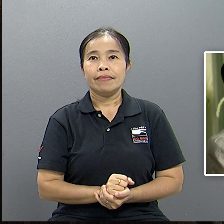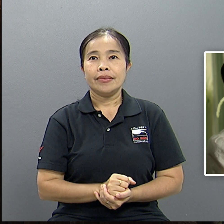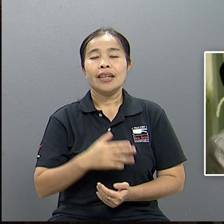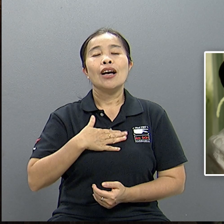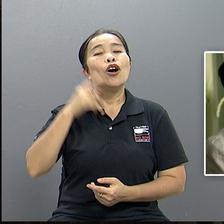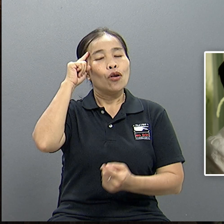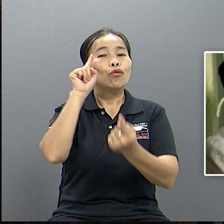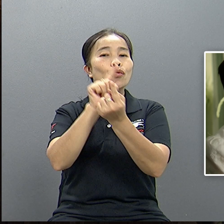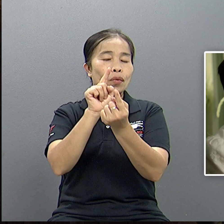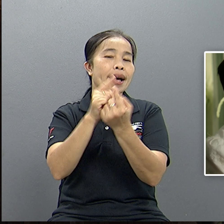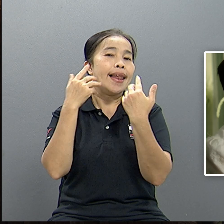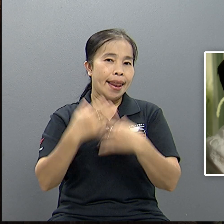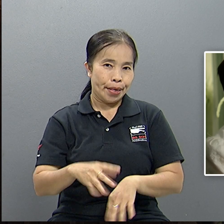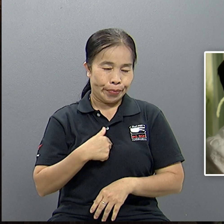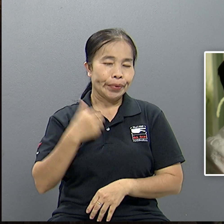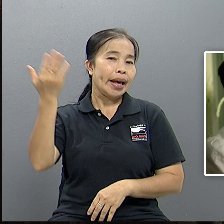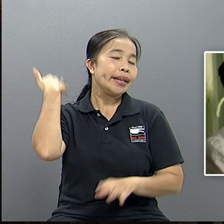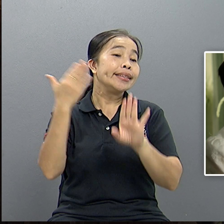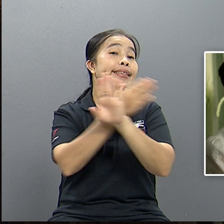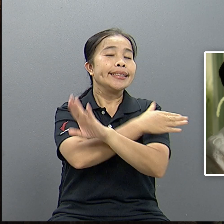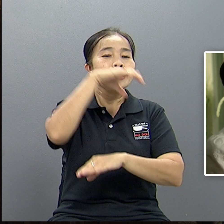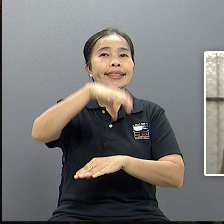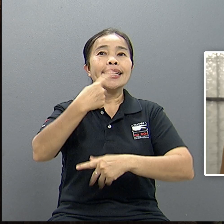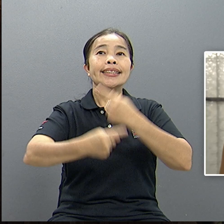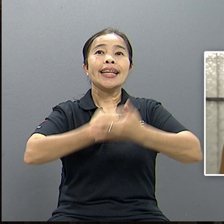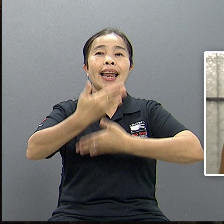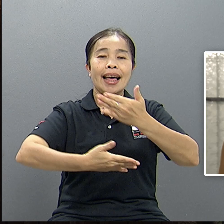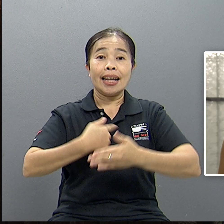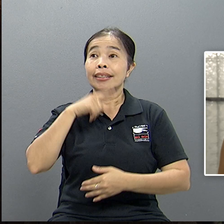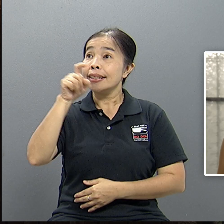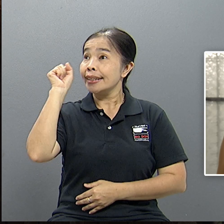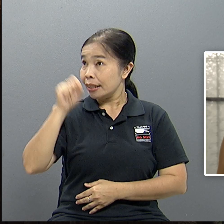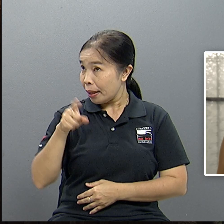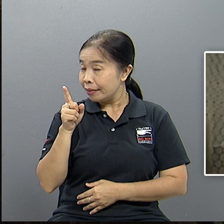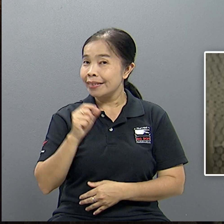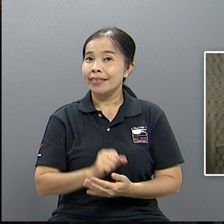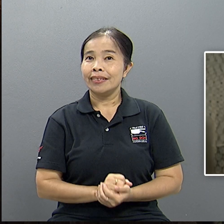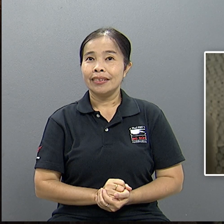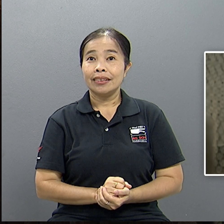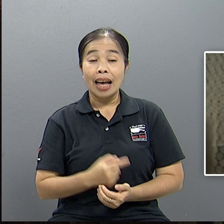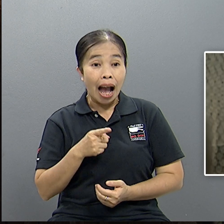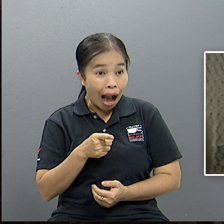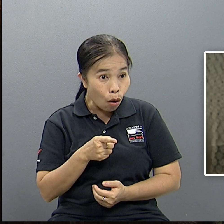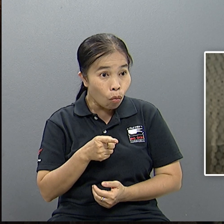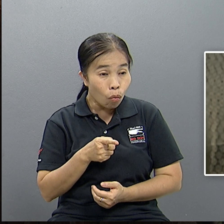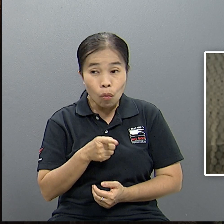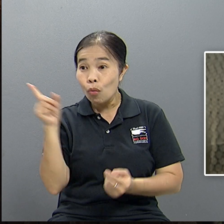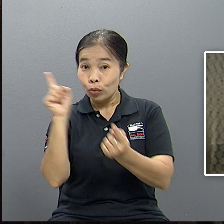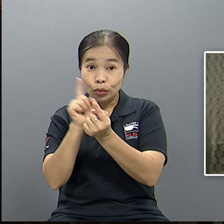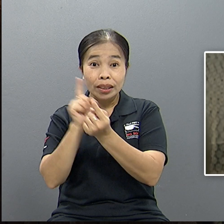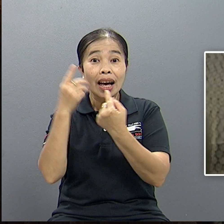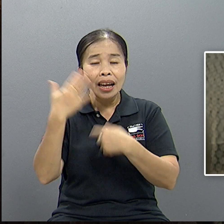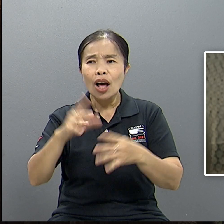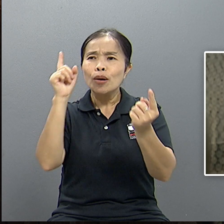ู้จักกันแล้วค่ะจริงไหมแม่วาด อ้าวอย่างนั้นดอกหรือไป